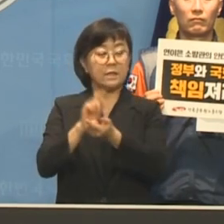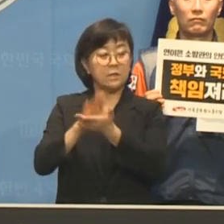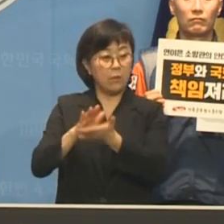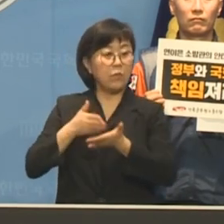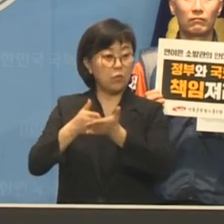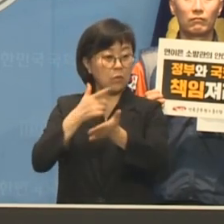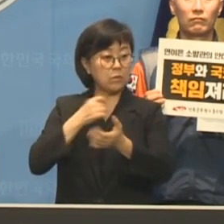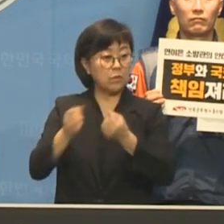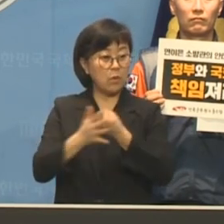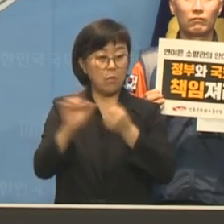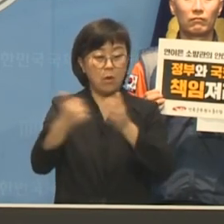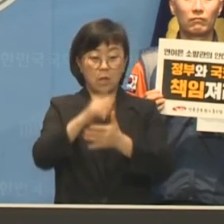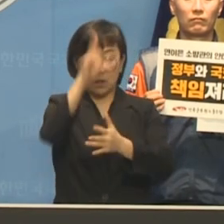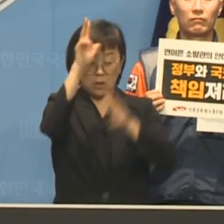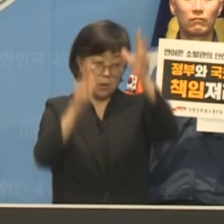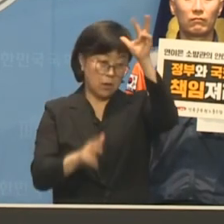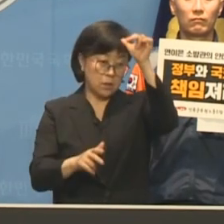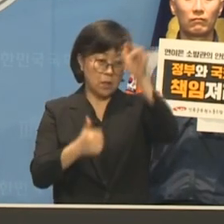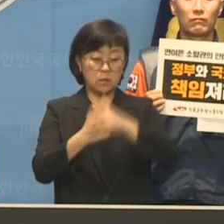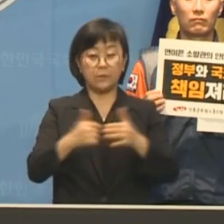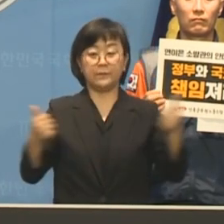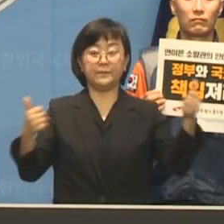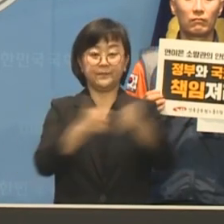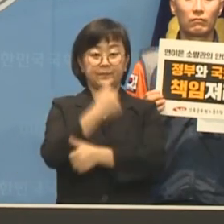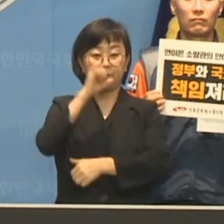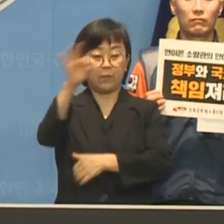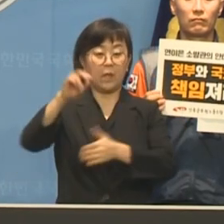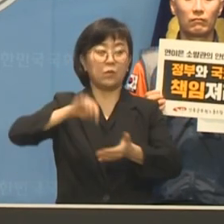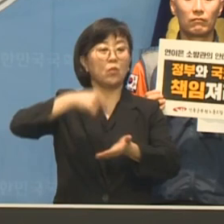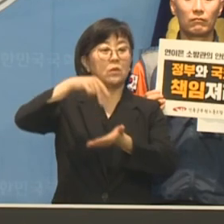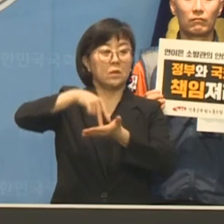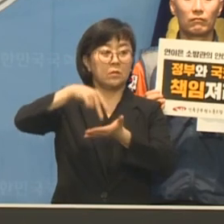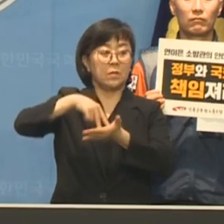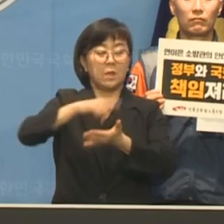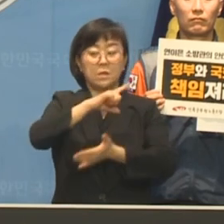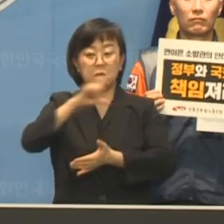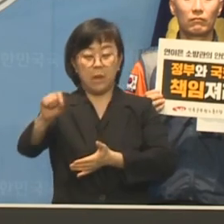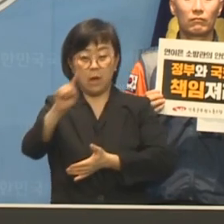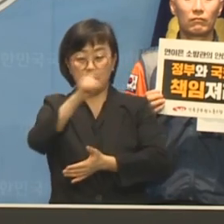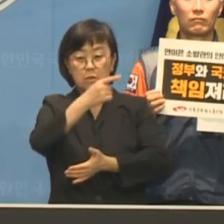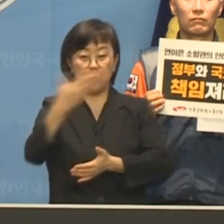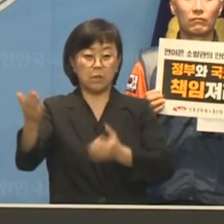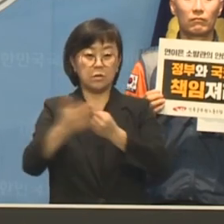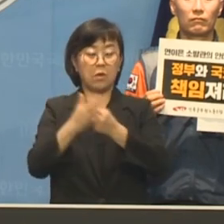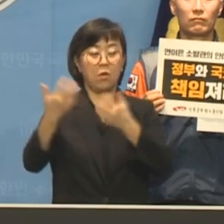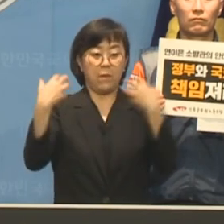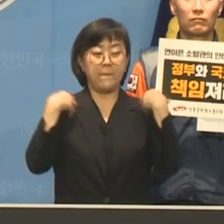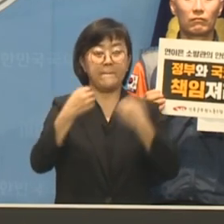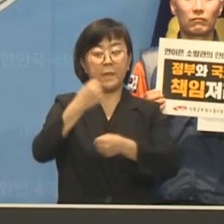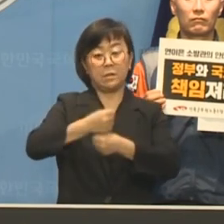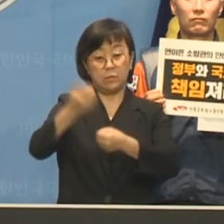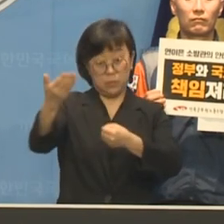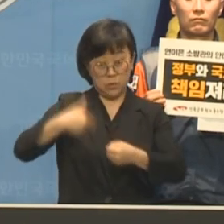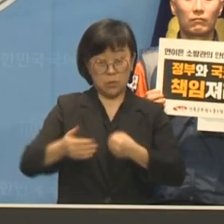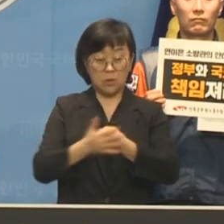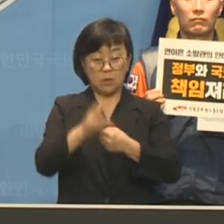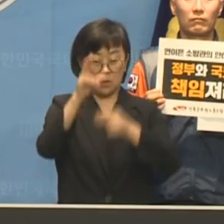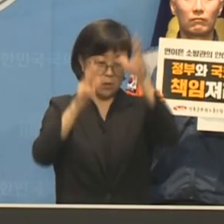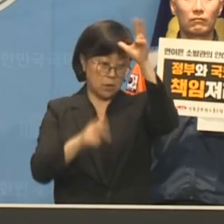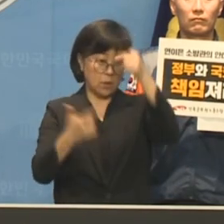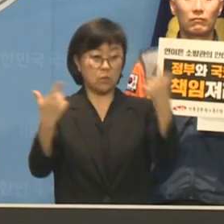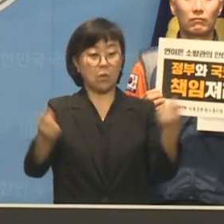요구합니다. 경찰처럼 인사와 예산이 독립된 지방소방청 만들어 주십시오.